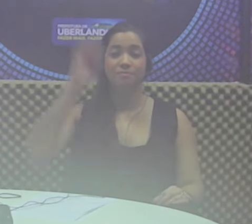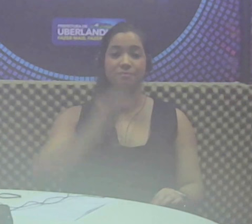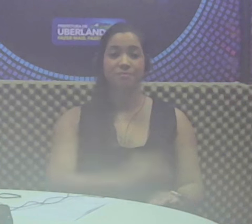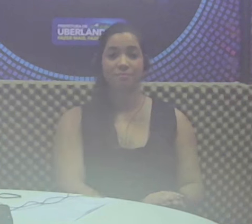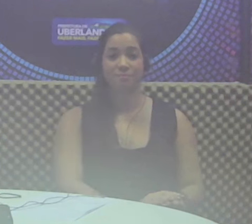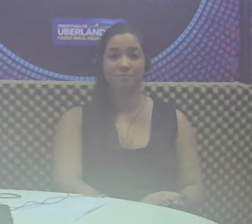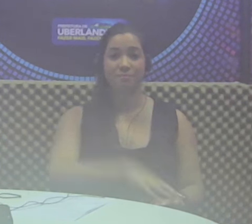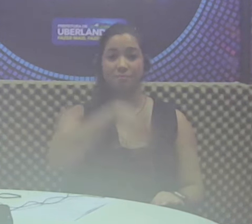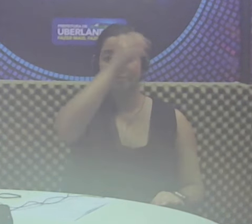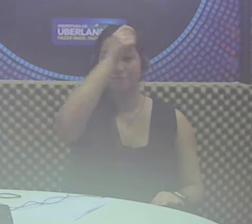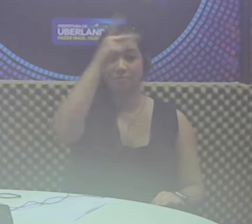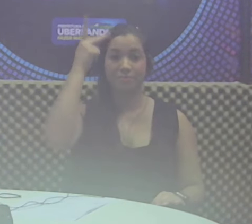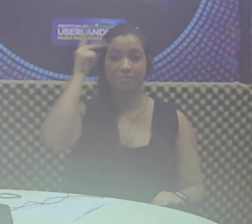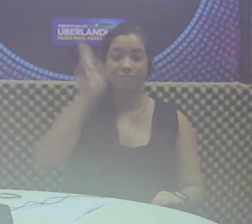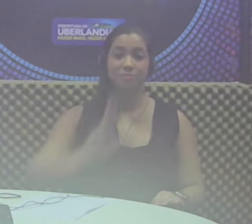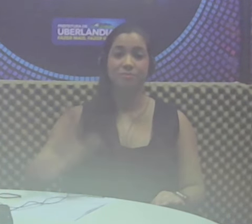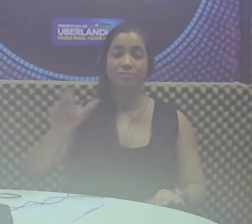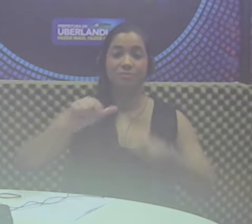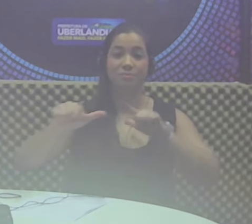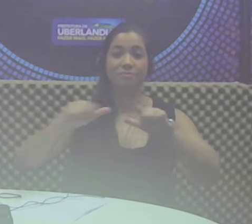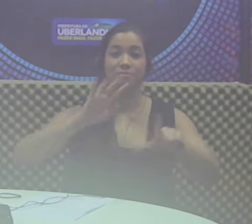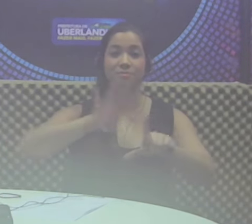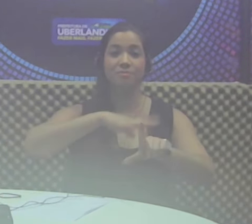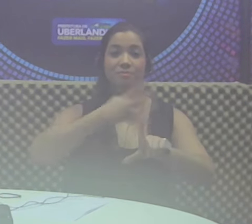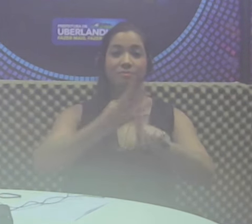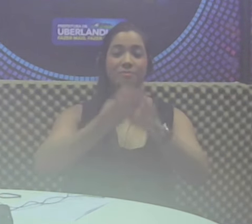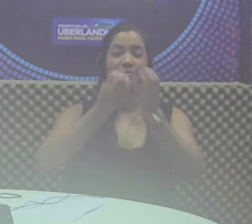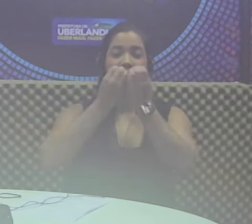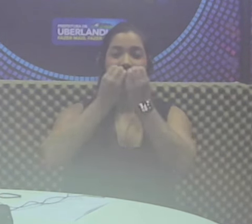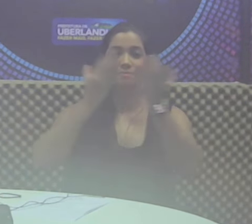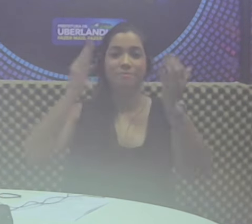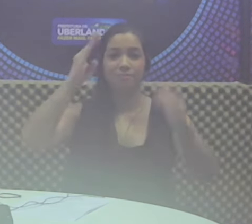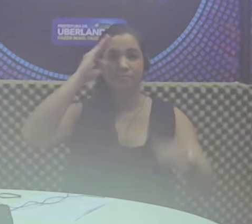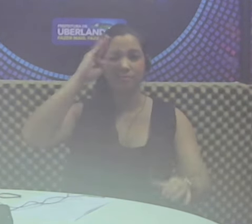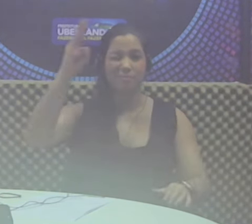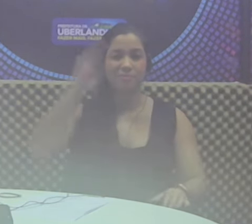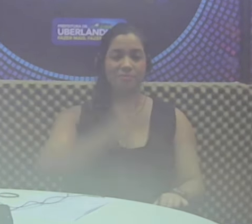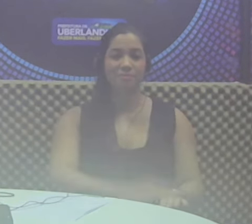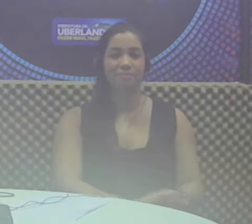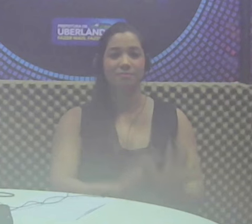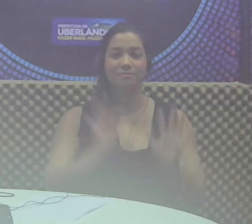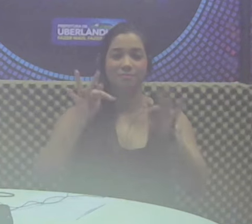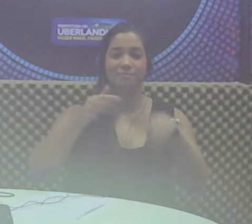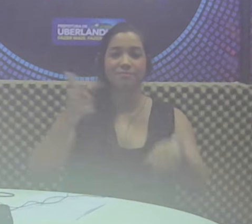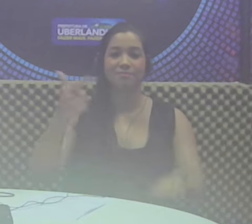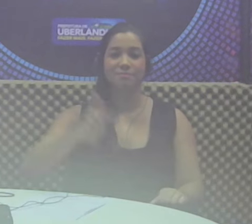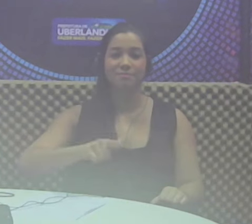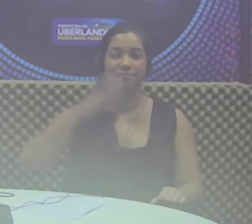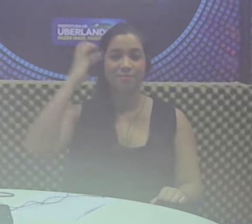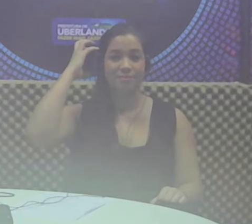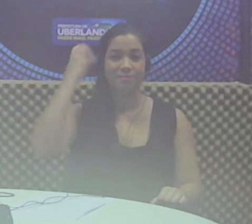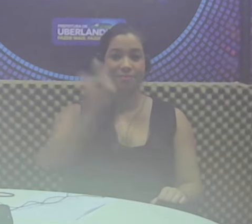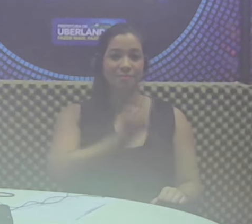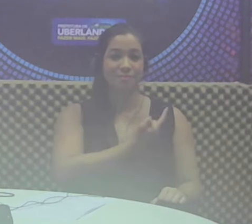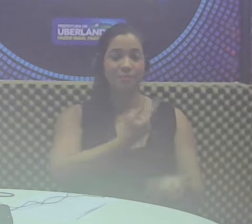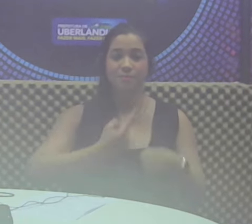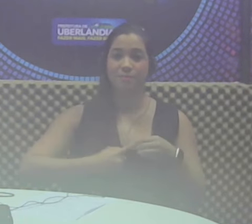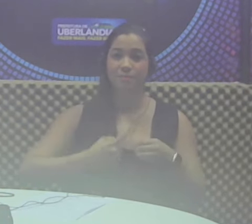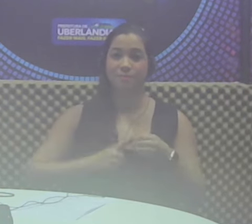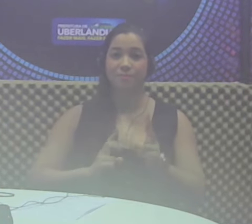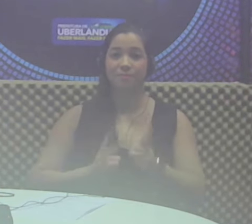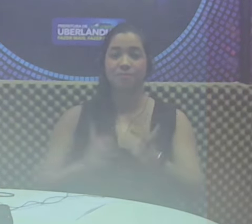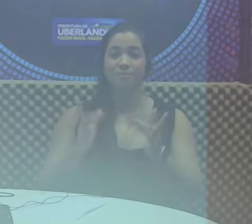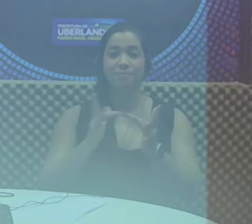de Castro Kalimann. Prefeitura de Uberlândia, fazer mais, fazer bem. Fica por aqui mais uma edição do programa da